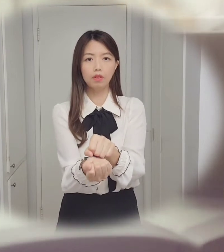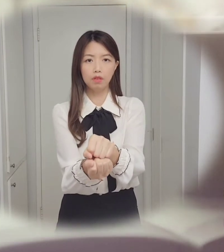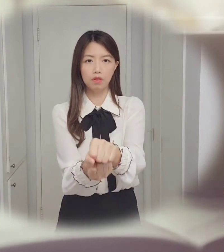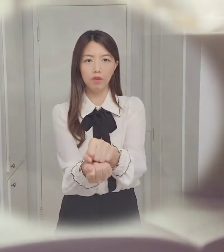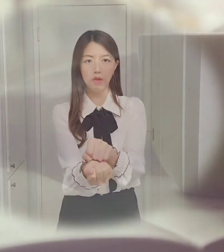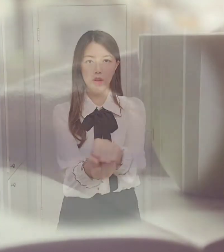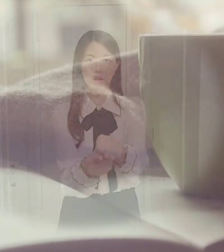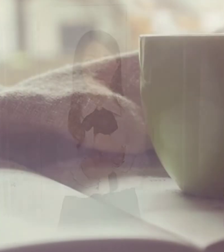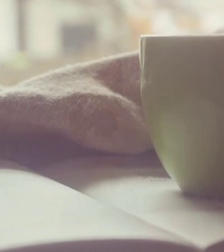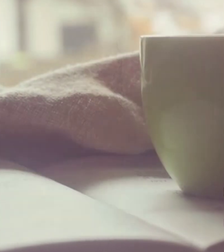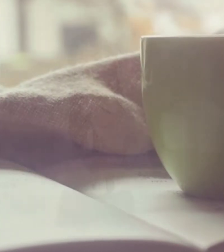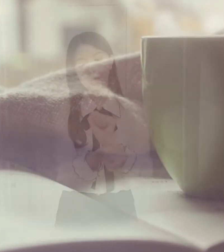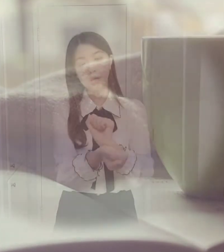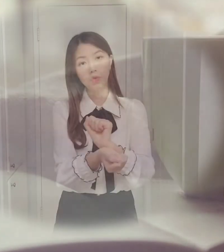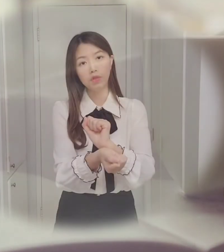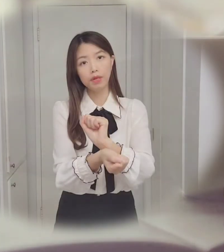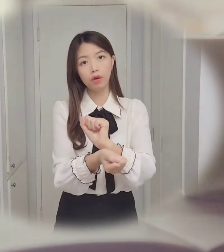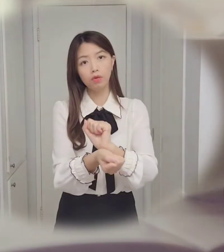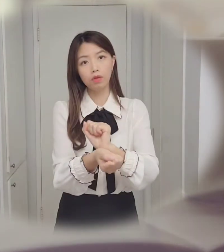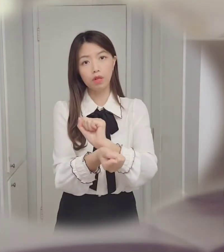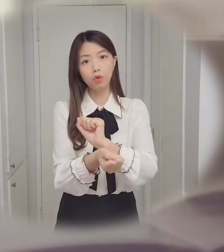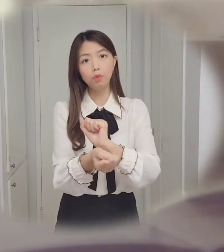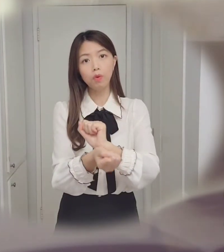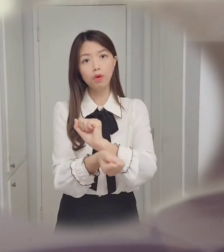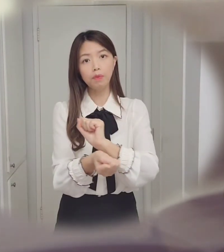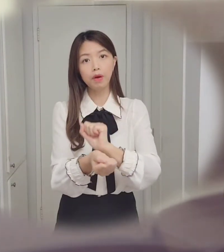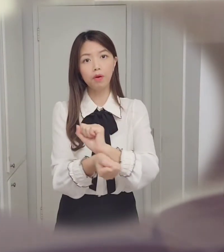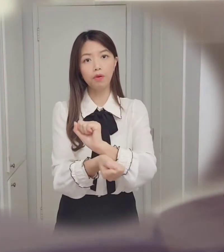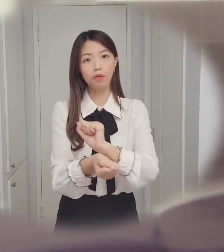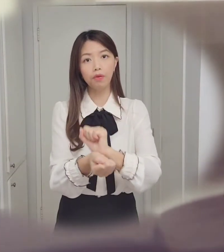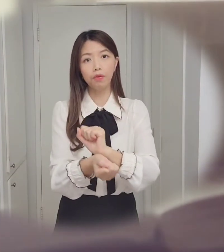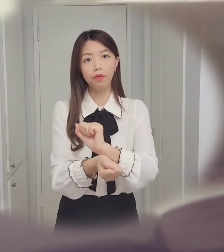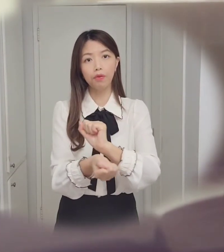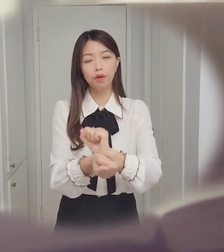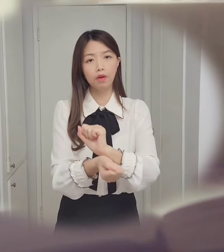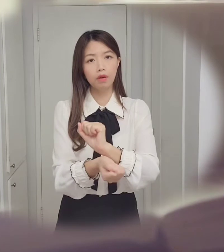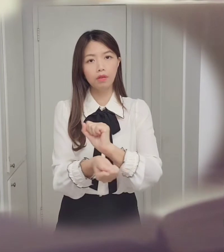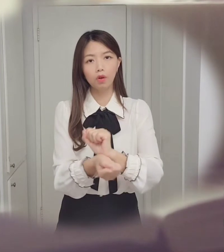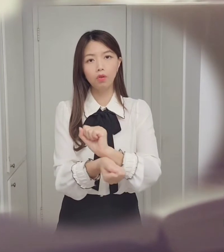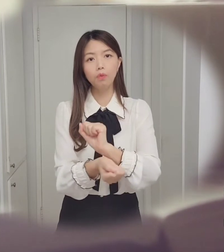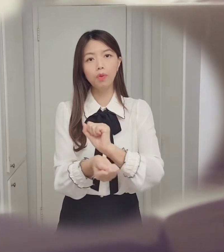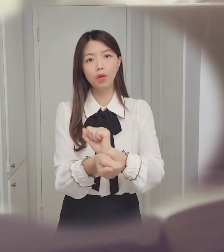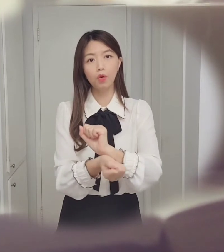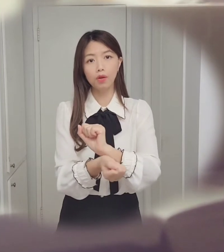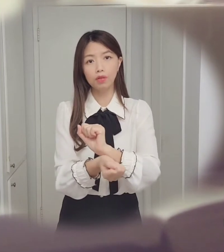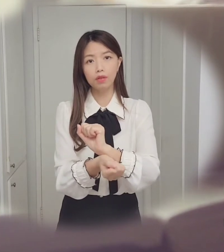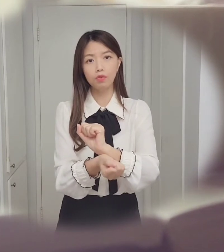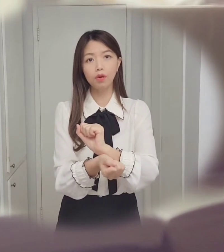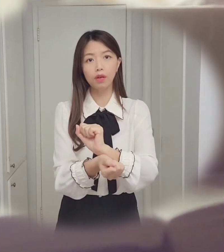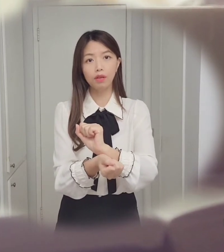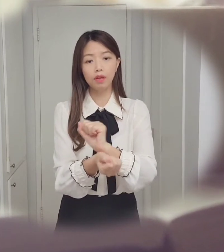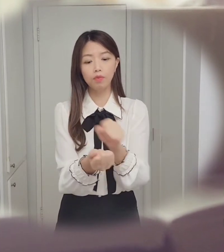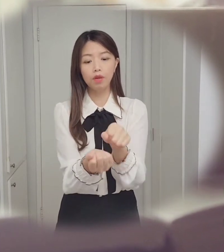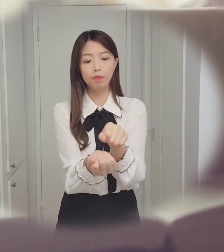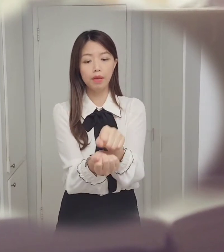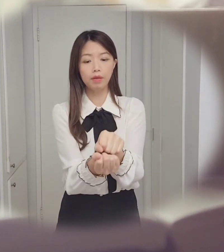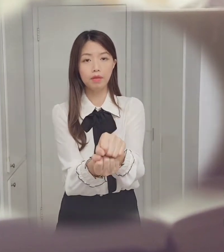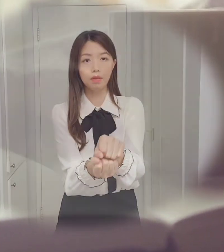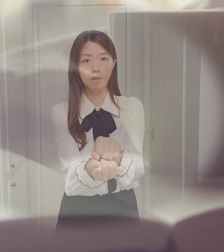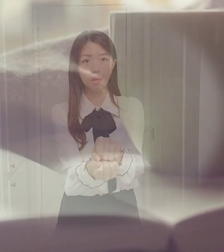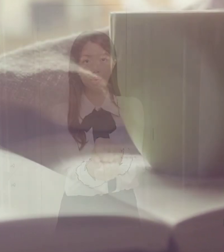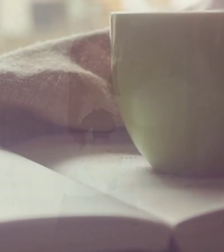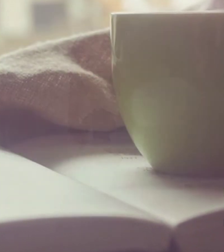빨래판 문지르듯이 이렇게. 이때 조심해야 될 것은 이렇게 손목을 하면 전염병이라고 하는 뜻의 수어가 되기